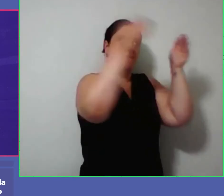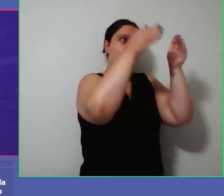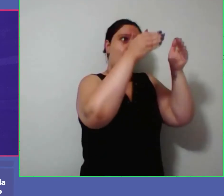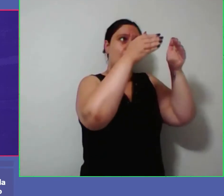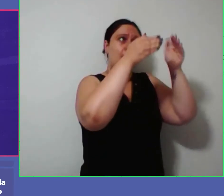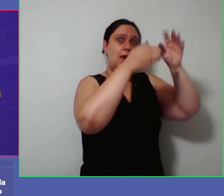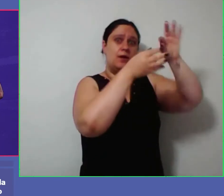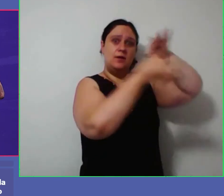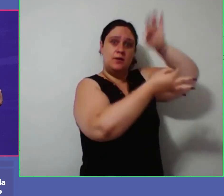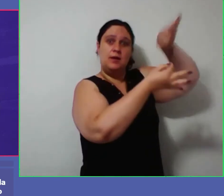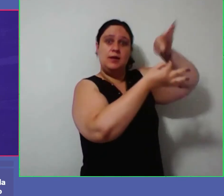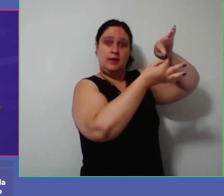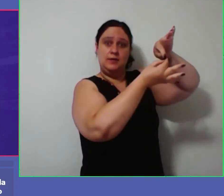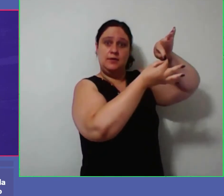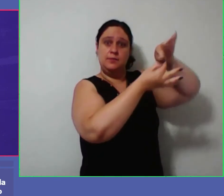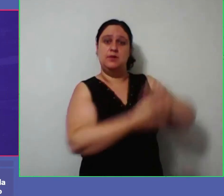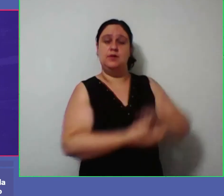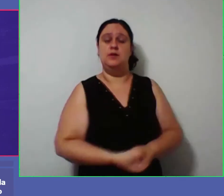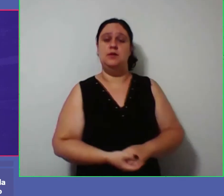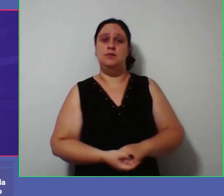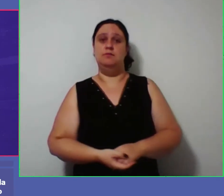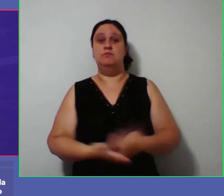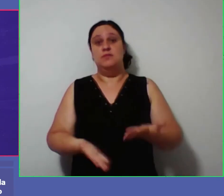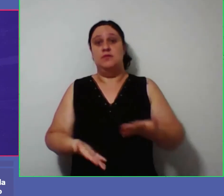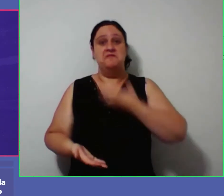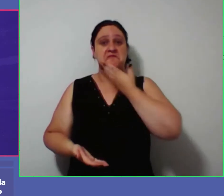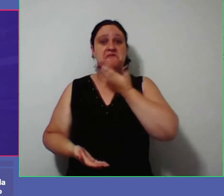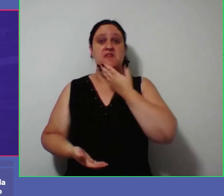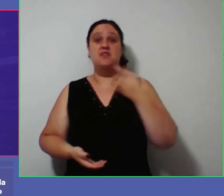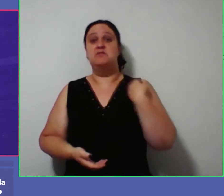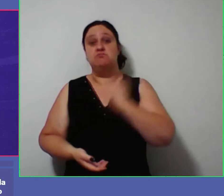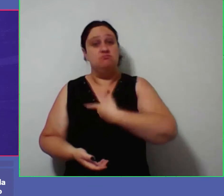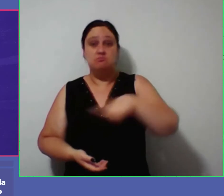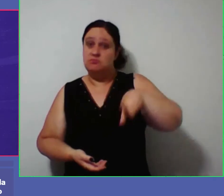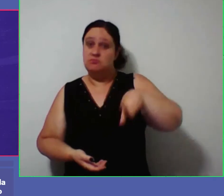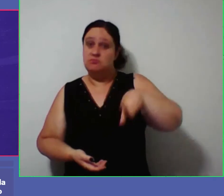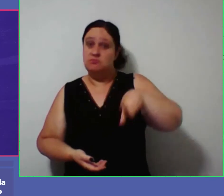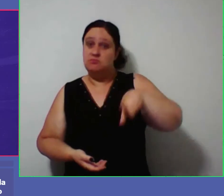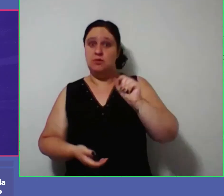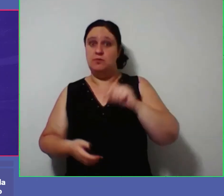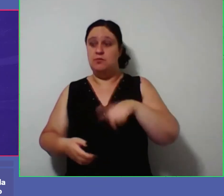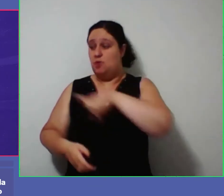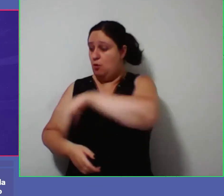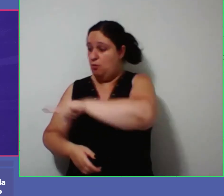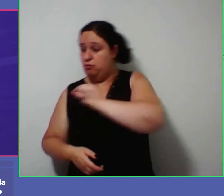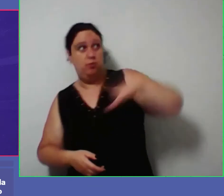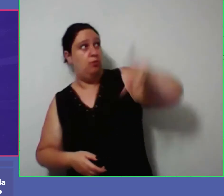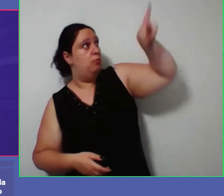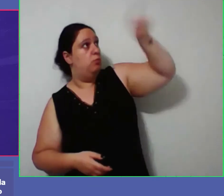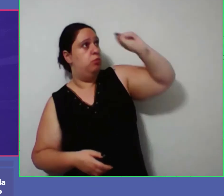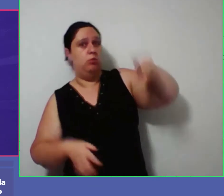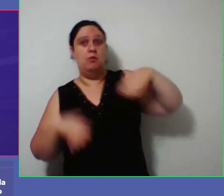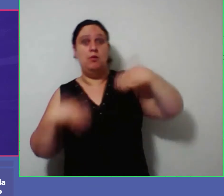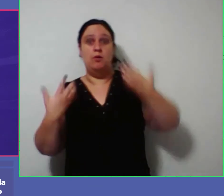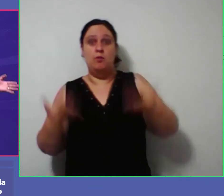nós é que fazemos a escolha. Como fazemos a escolha? A nossa mente, né, é a chave para fazer a